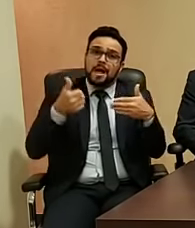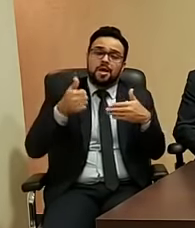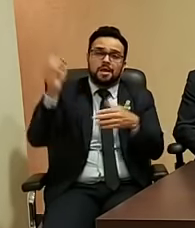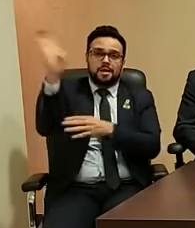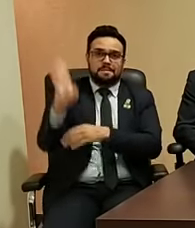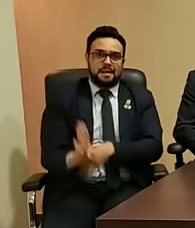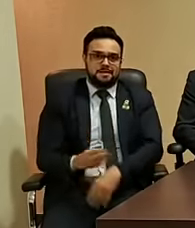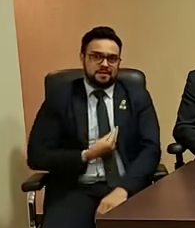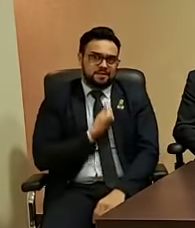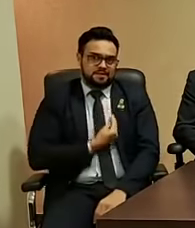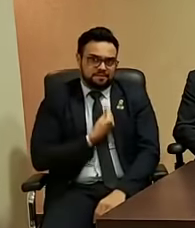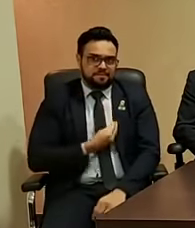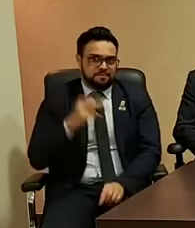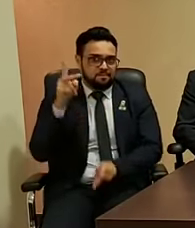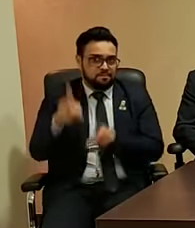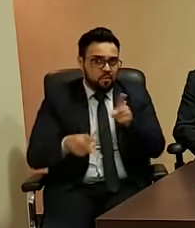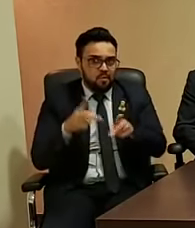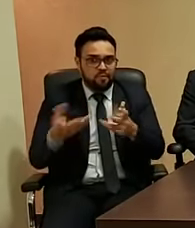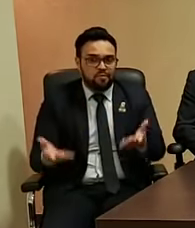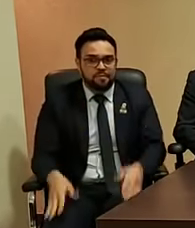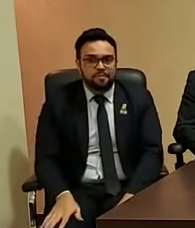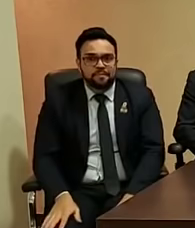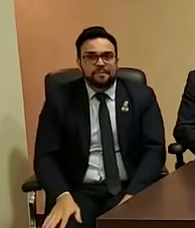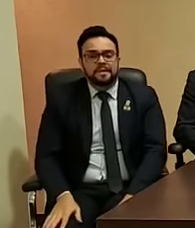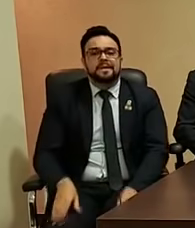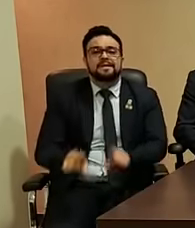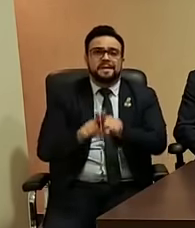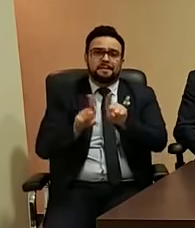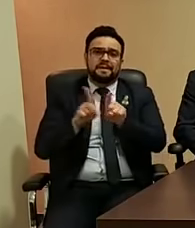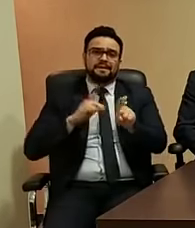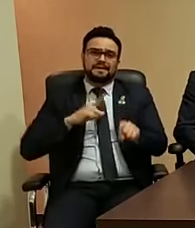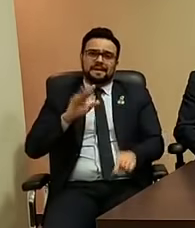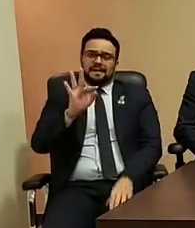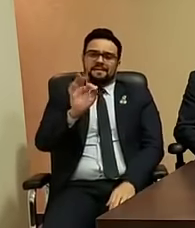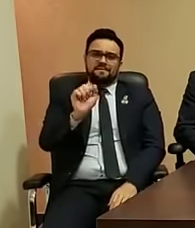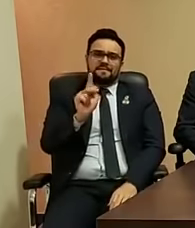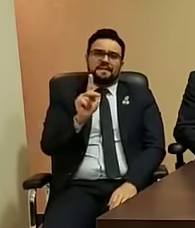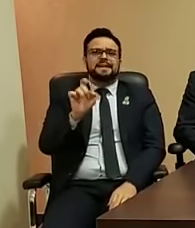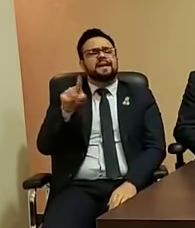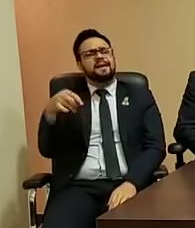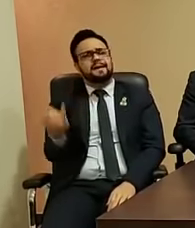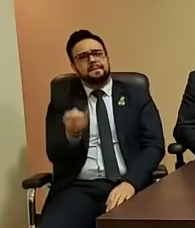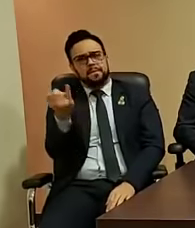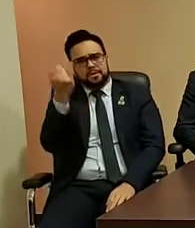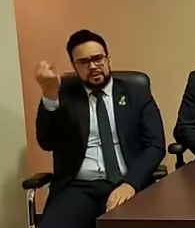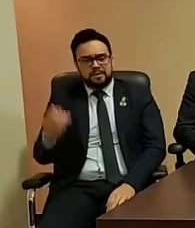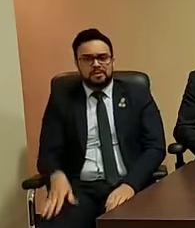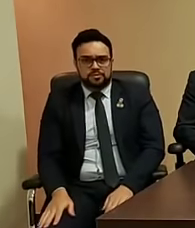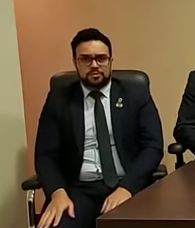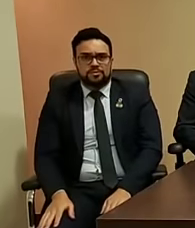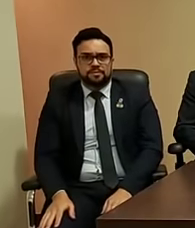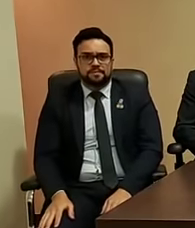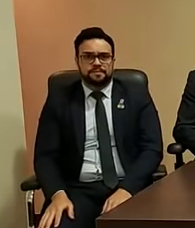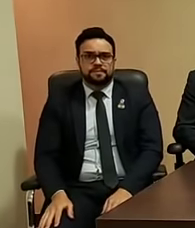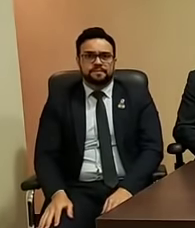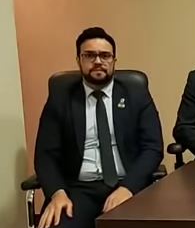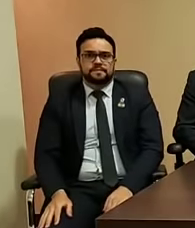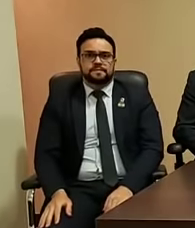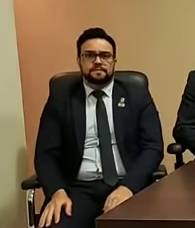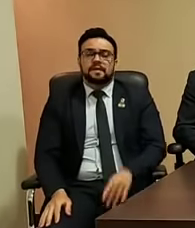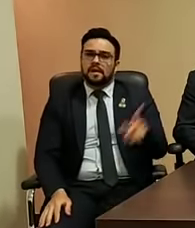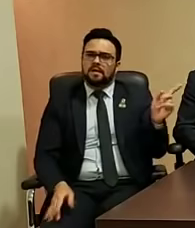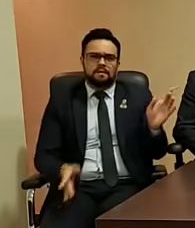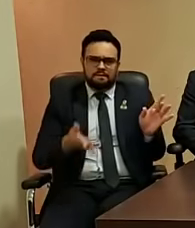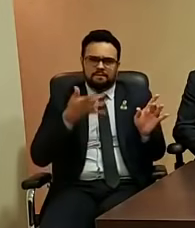focado no propósito, não no lucro. Tem um meio fake news, que é muito importante. O garoto aqui fez um IME, não é fácil.